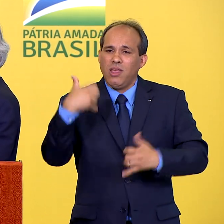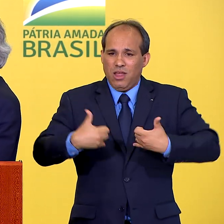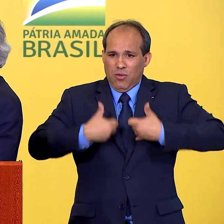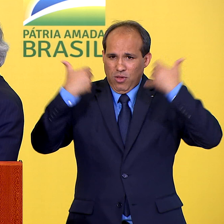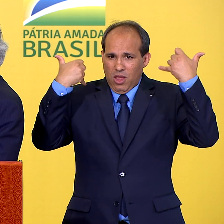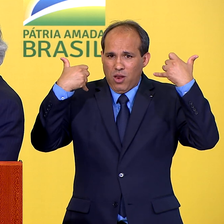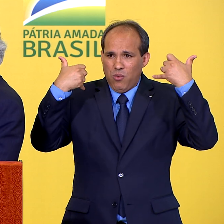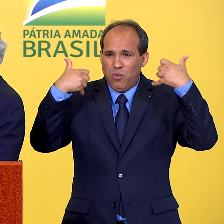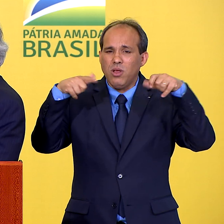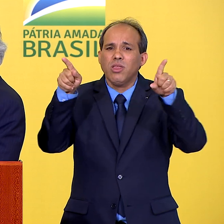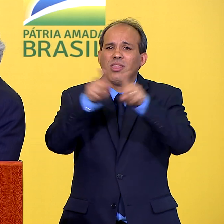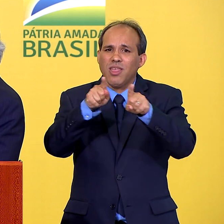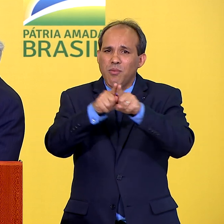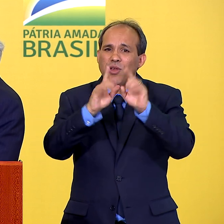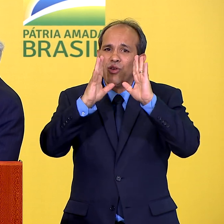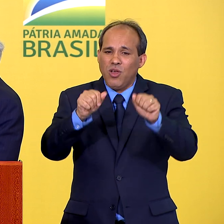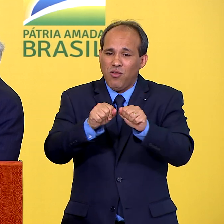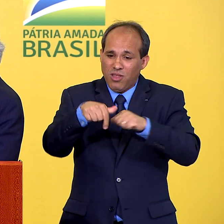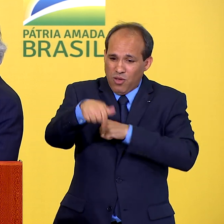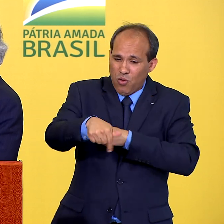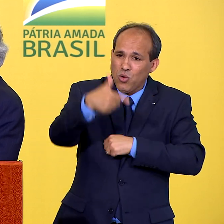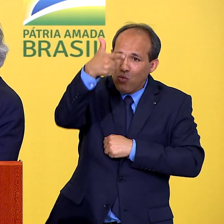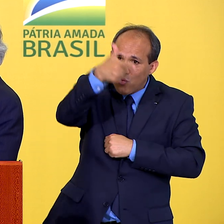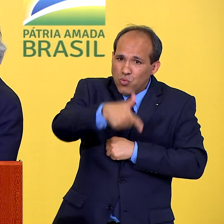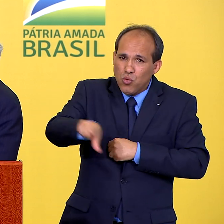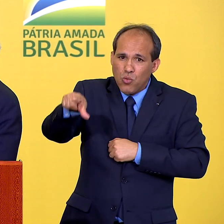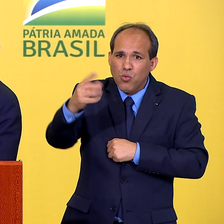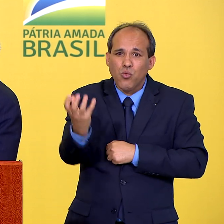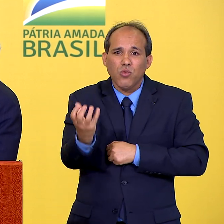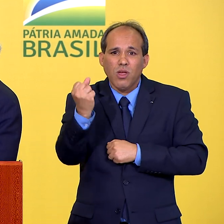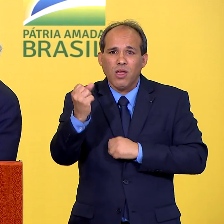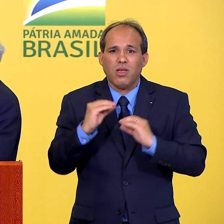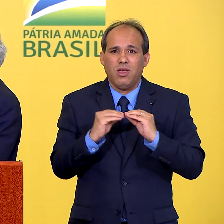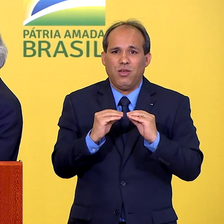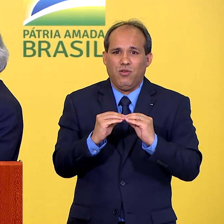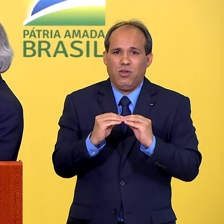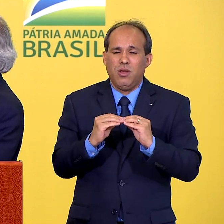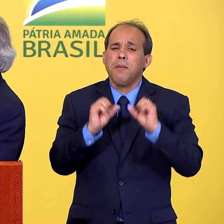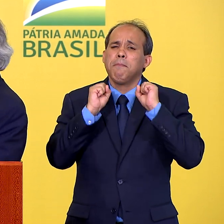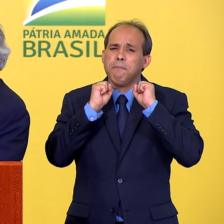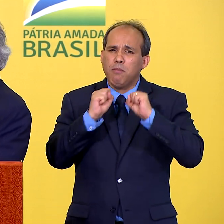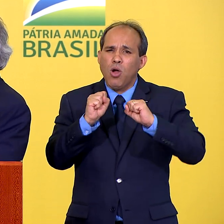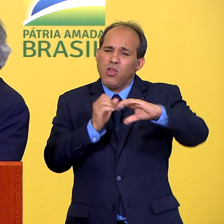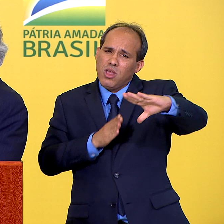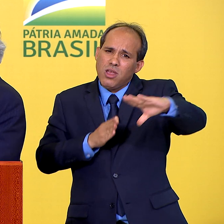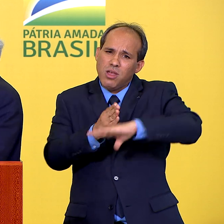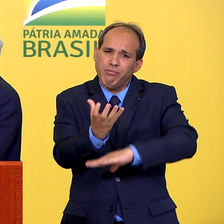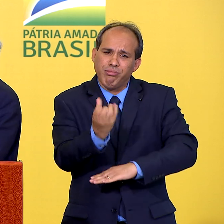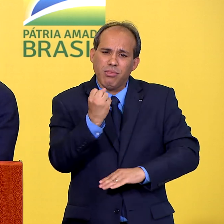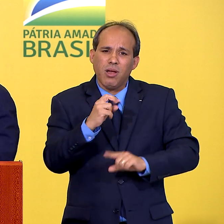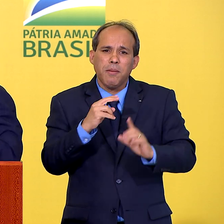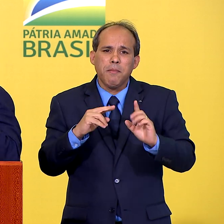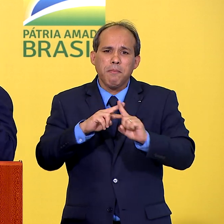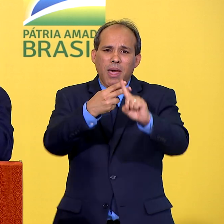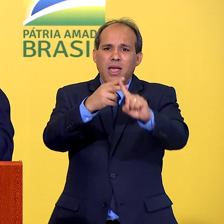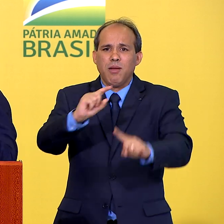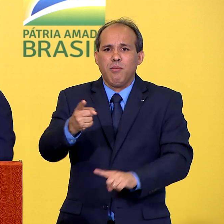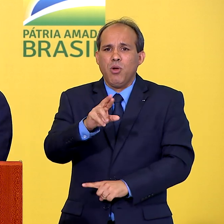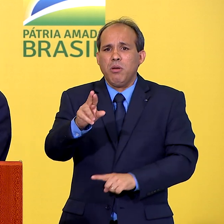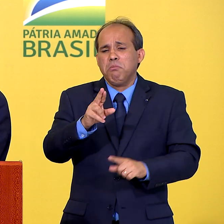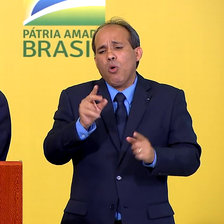já fizemos agora, de novo, o saque extraordinário. Você pode ir lá, pegar até R$ 1.000 e você